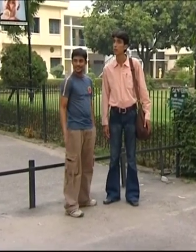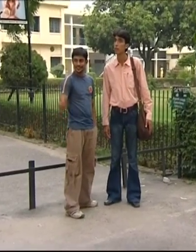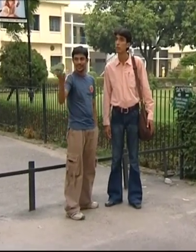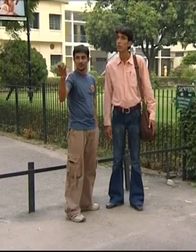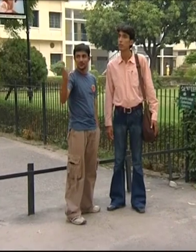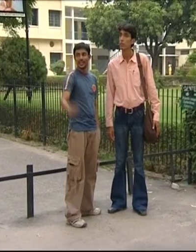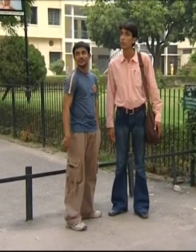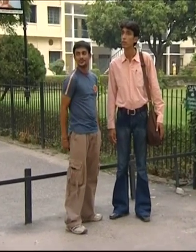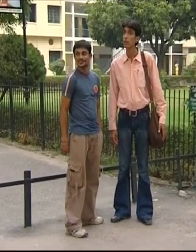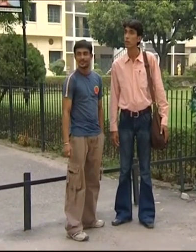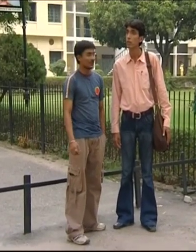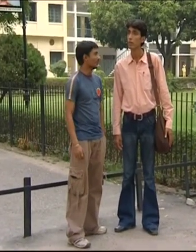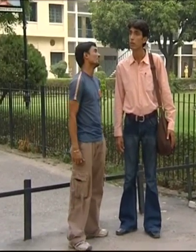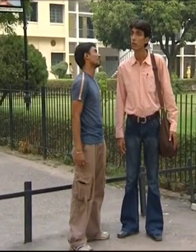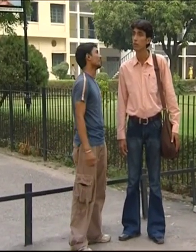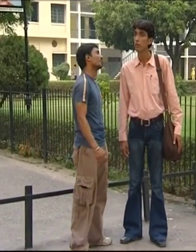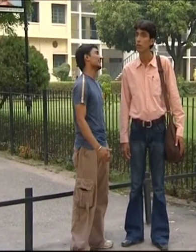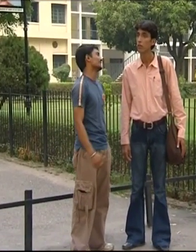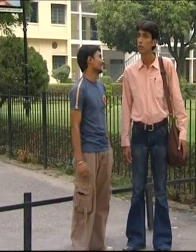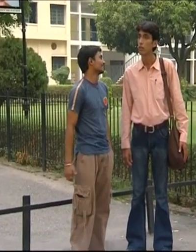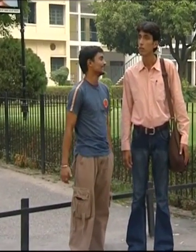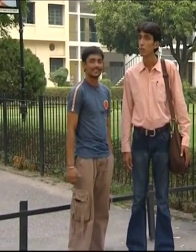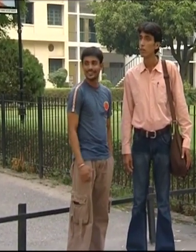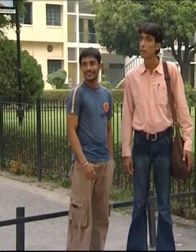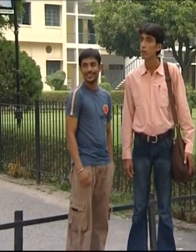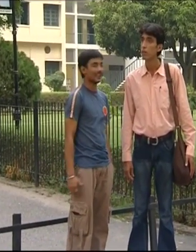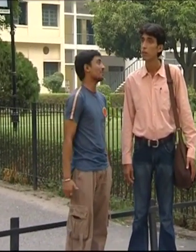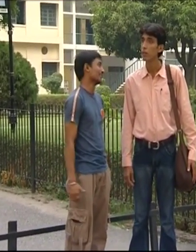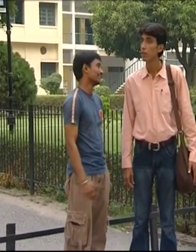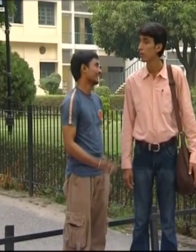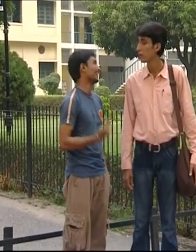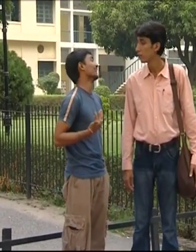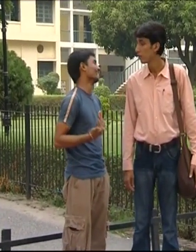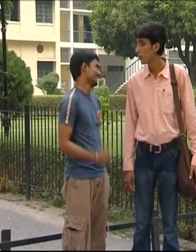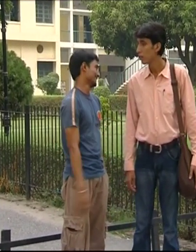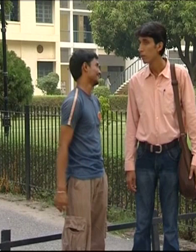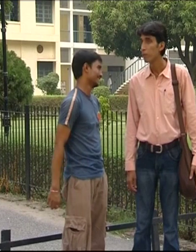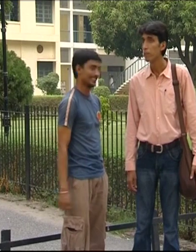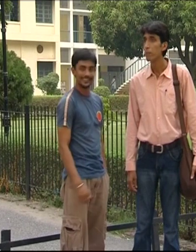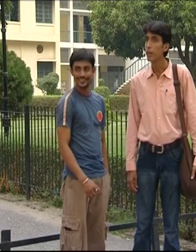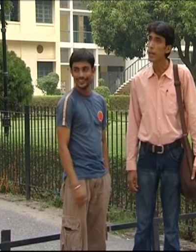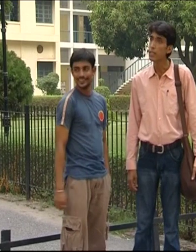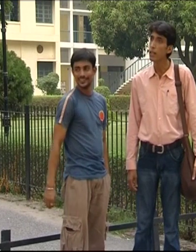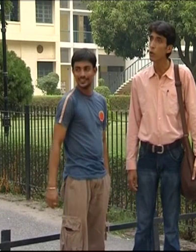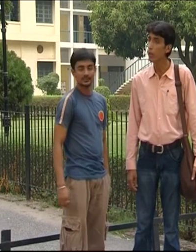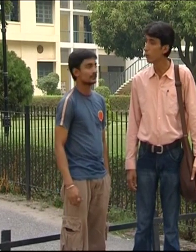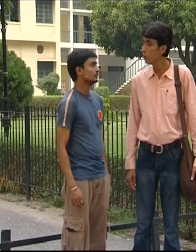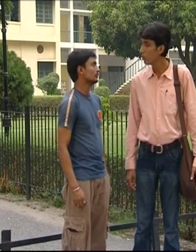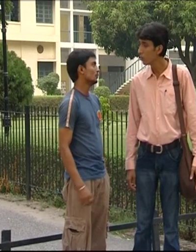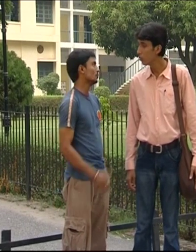ये है कूल लाइफ, नो फिकर नो टेंशन। एक हम है कंगले। पर यार एक्सीडेंट हो गया तो? तू